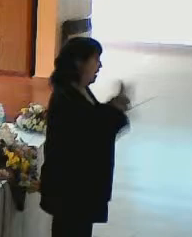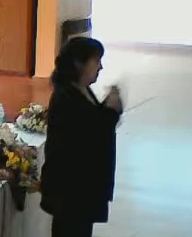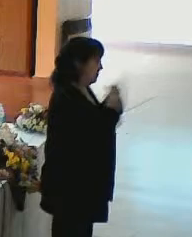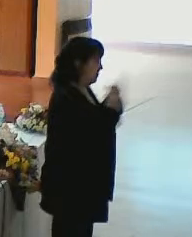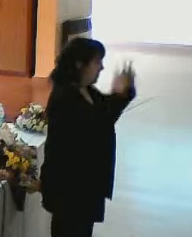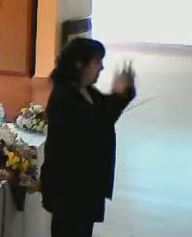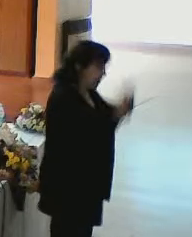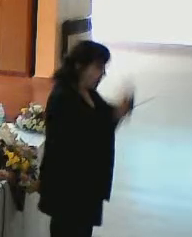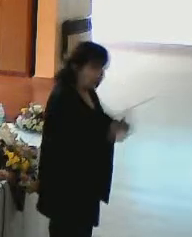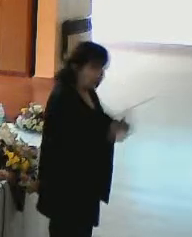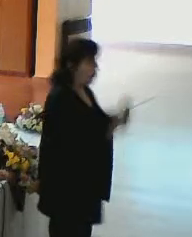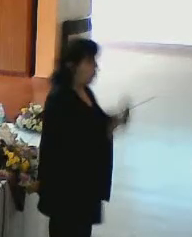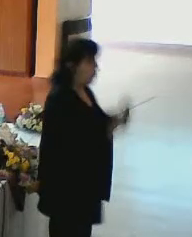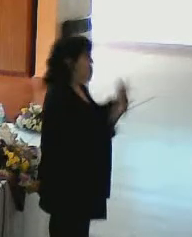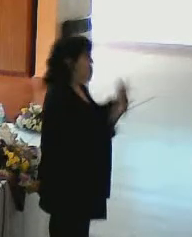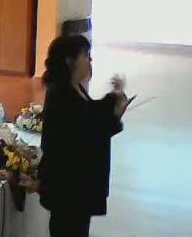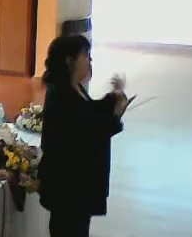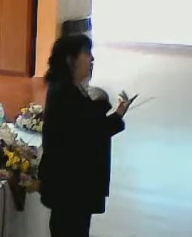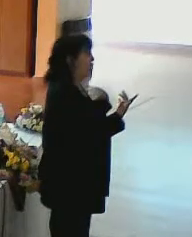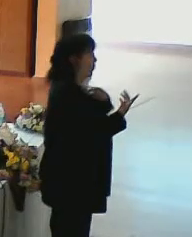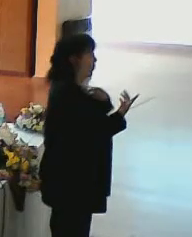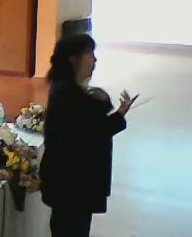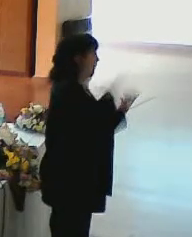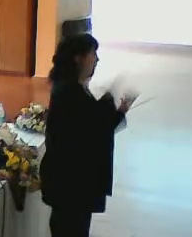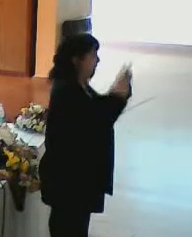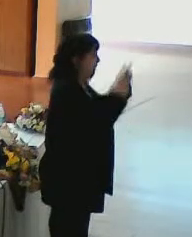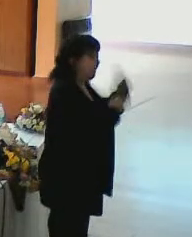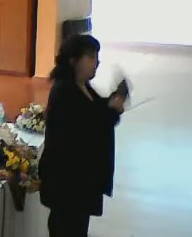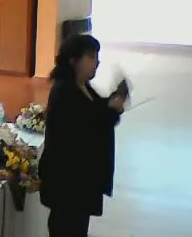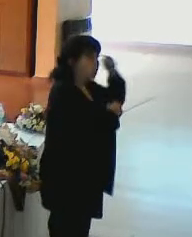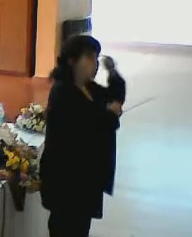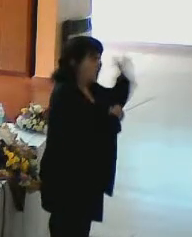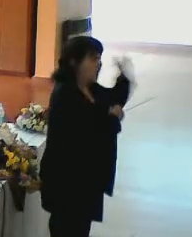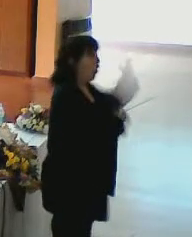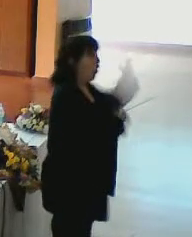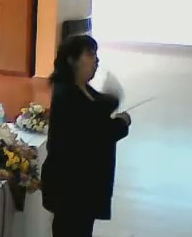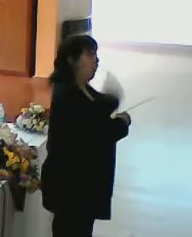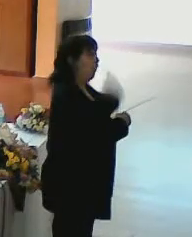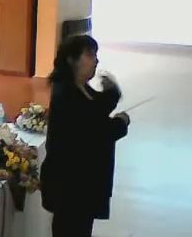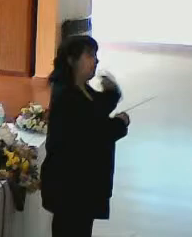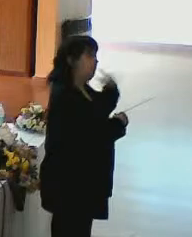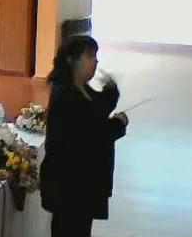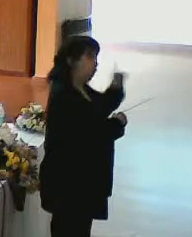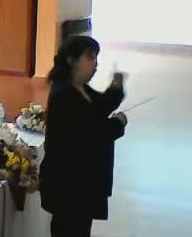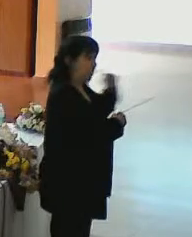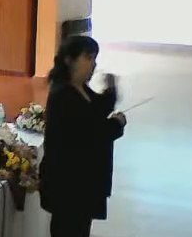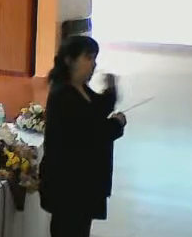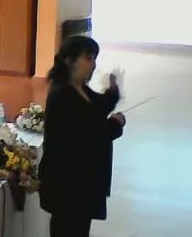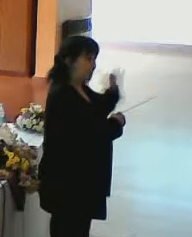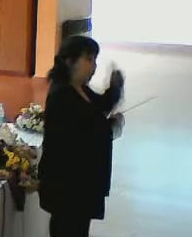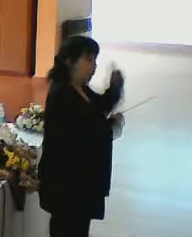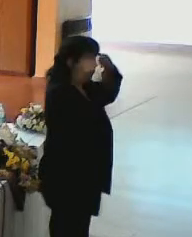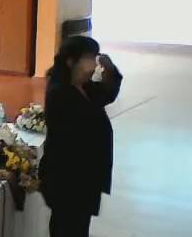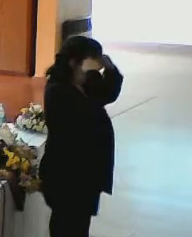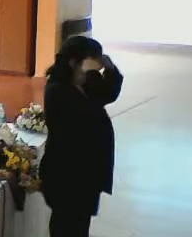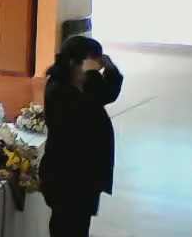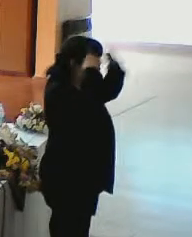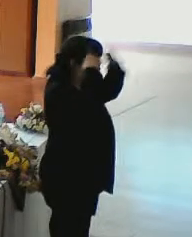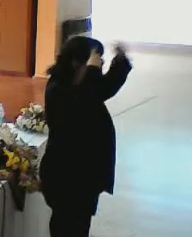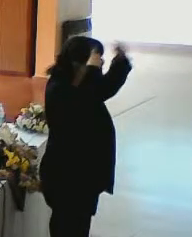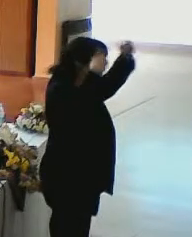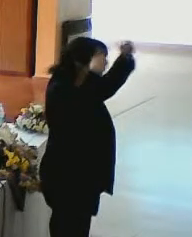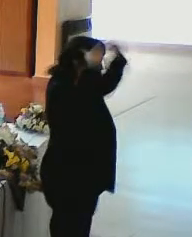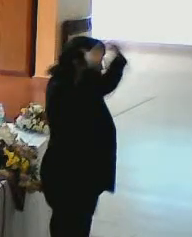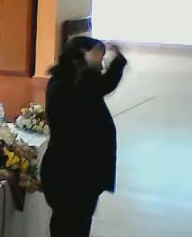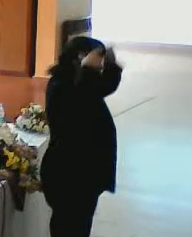análisis, ni hay un estudio de neurofisiológico como el electroencefalograma, ni un estudio por imagen, una